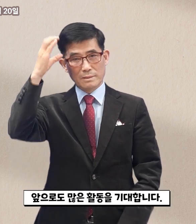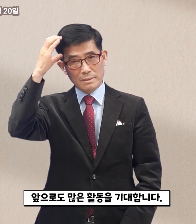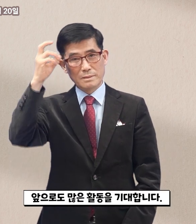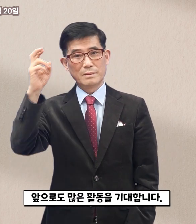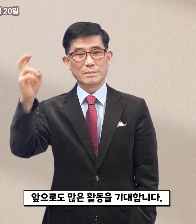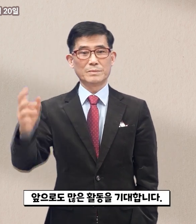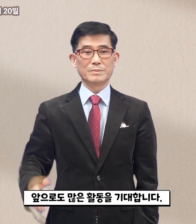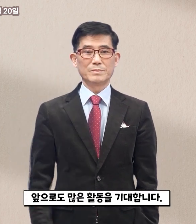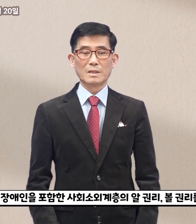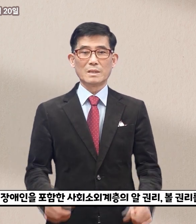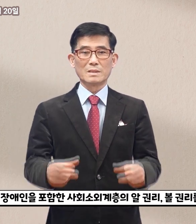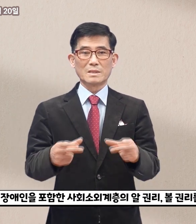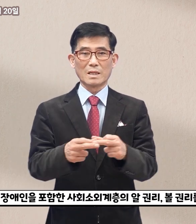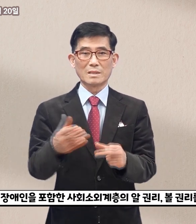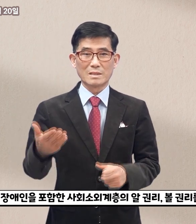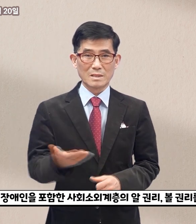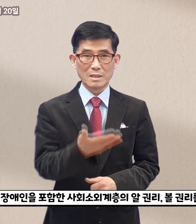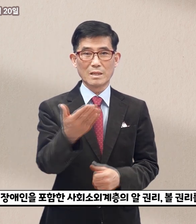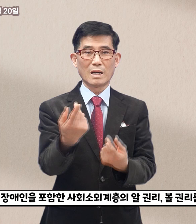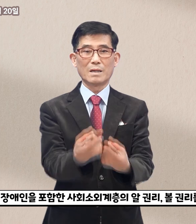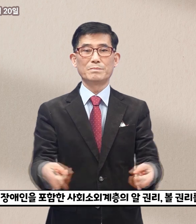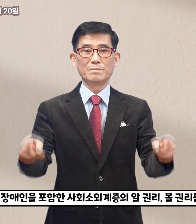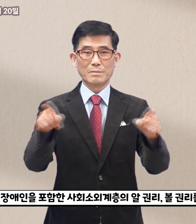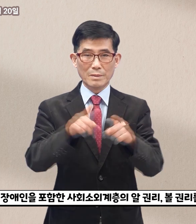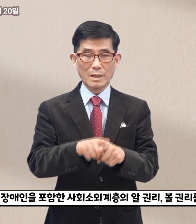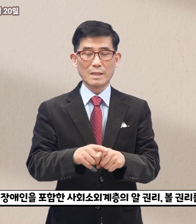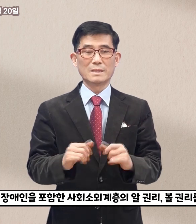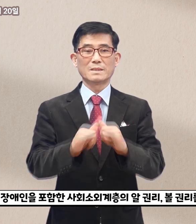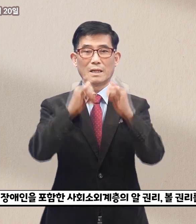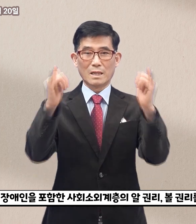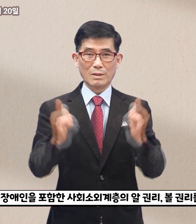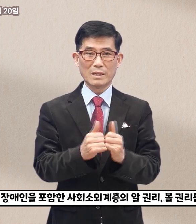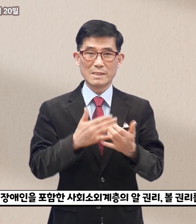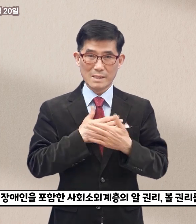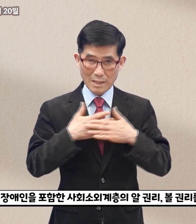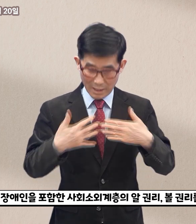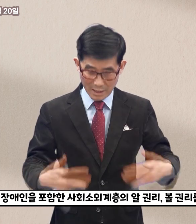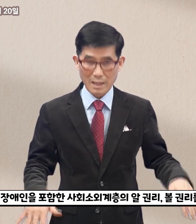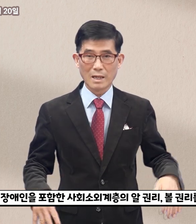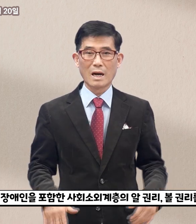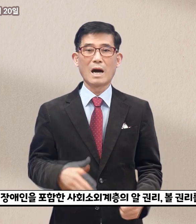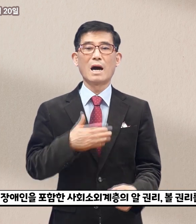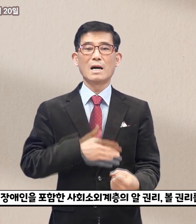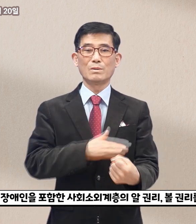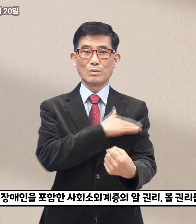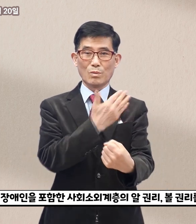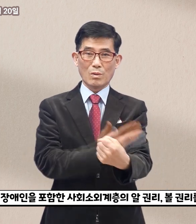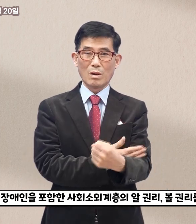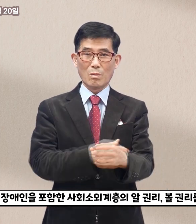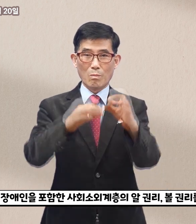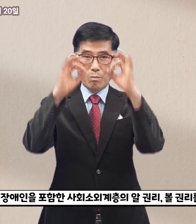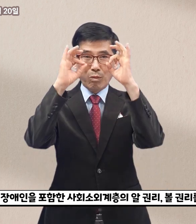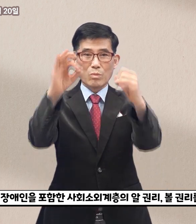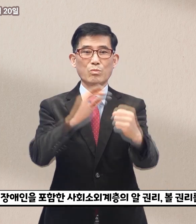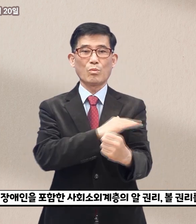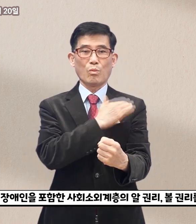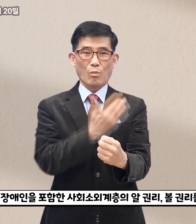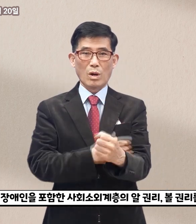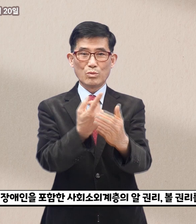기대합니다. 아울러 장애인을 포함한 사회 소외계층의 알권리, 볼권리를